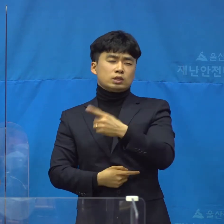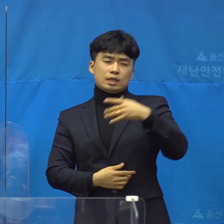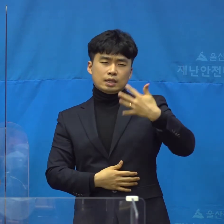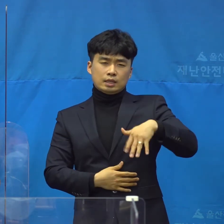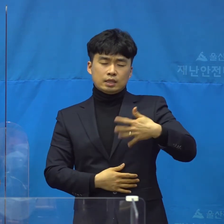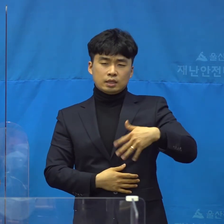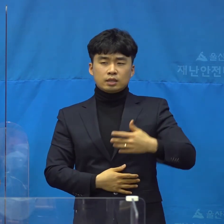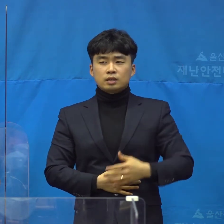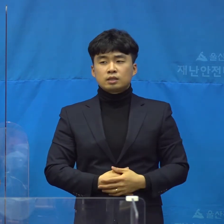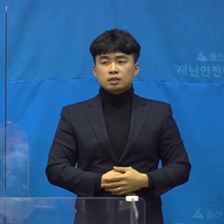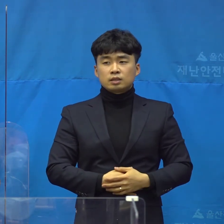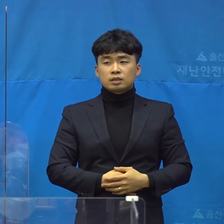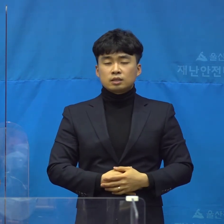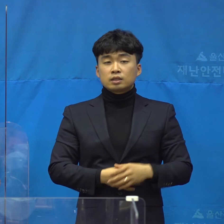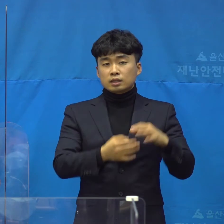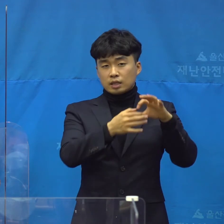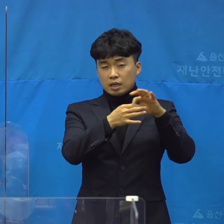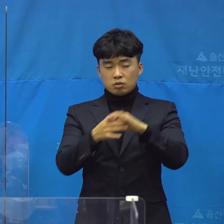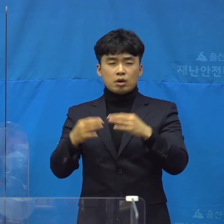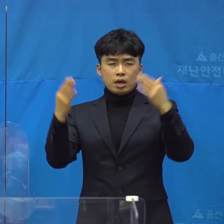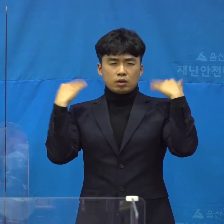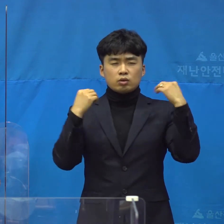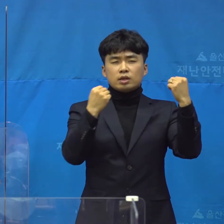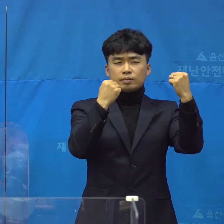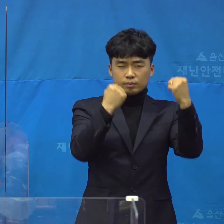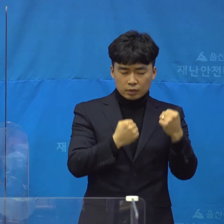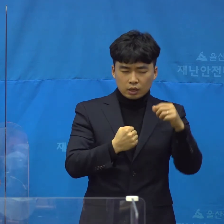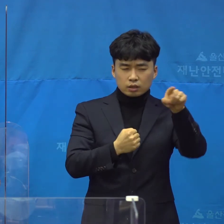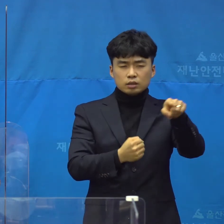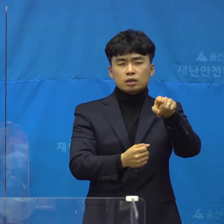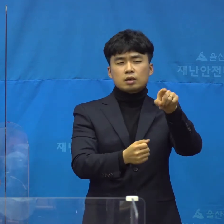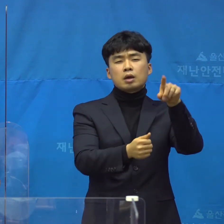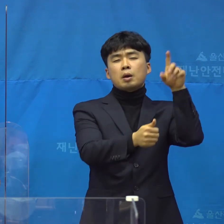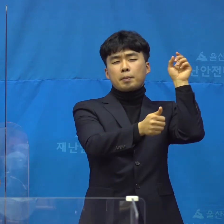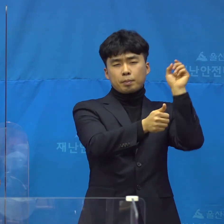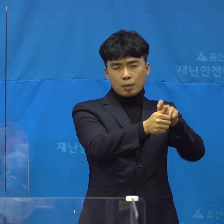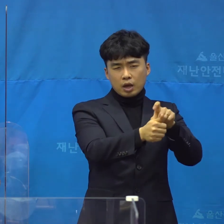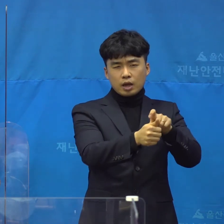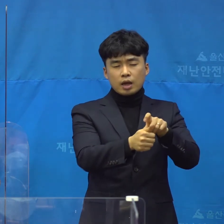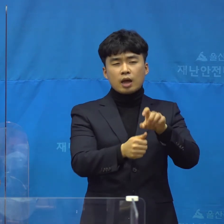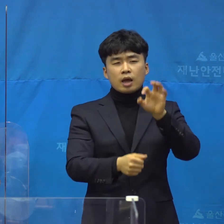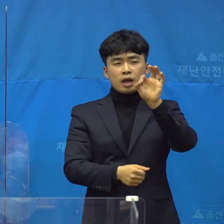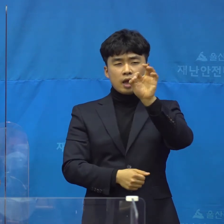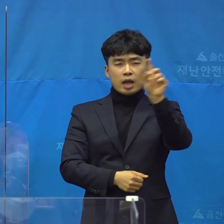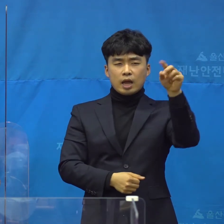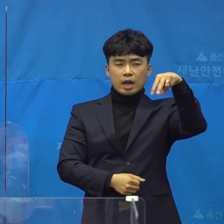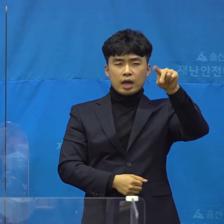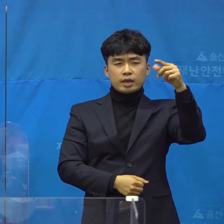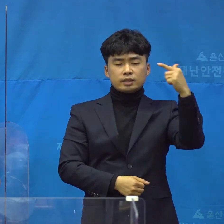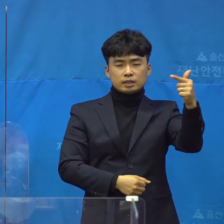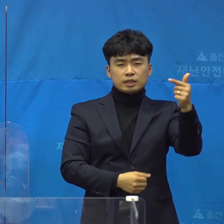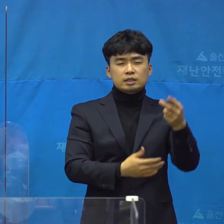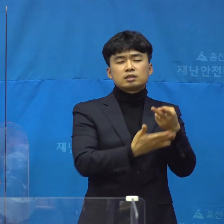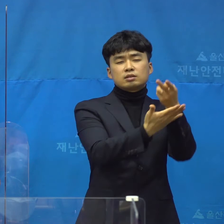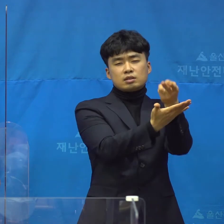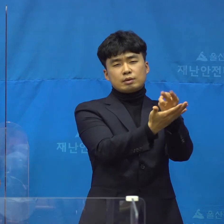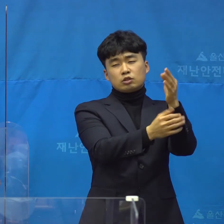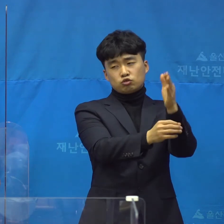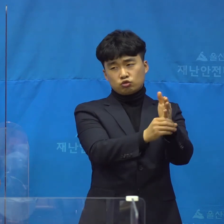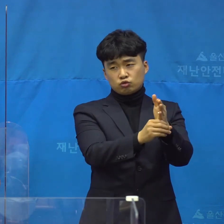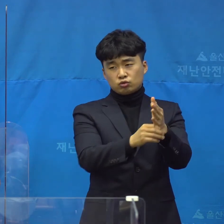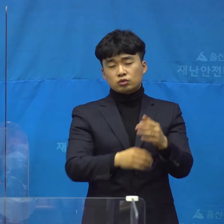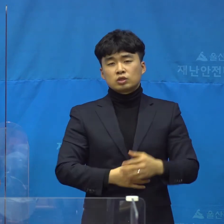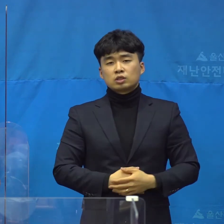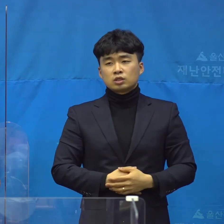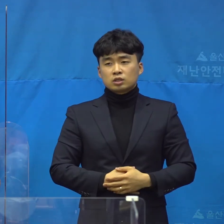않습니다. 계속 학교에 있었고 거기서 확진이 나서 아산의 생활치료센터를 입원을 하고 그쪽에